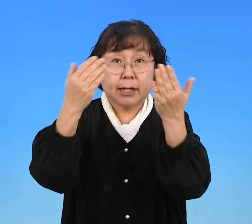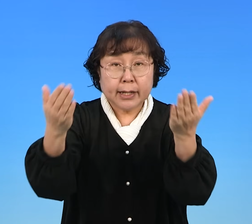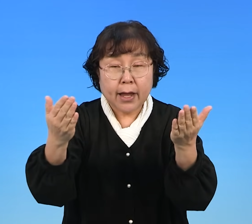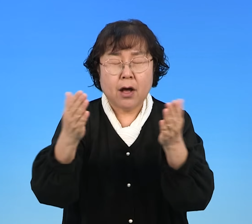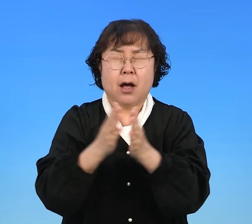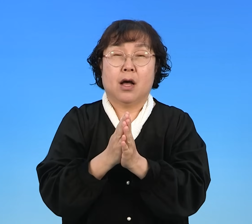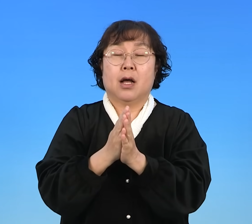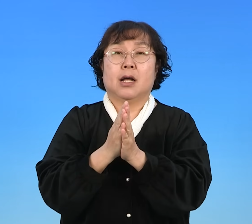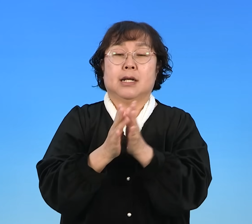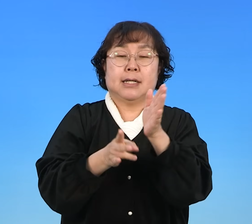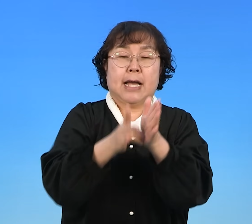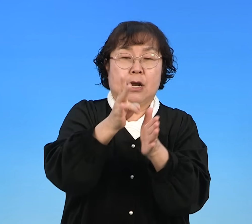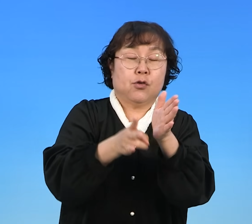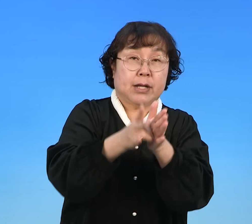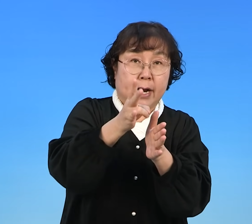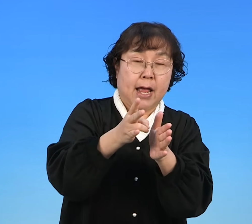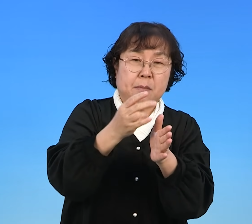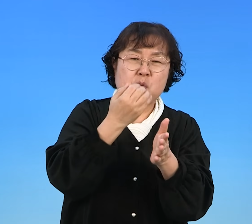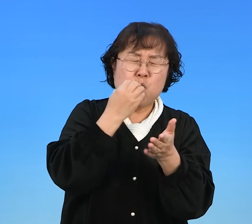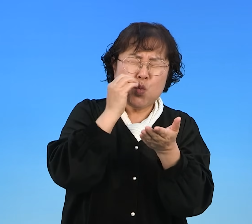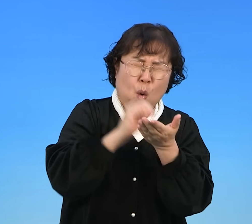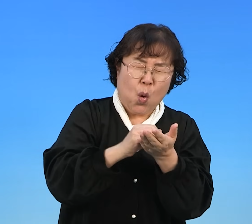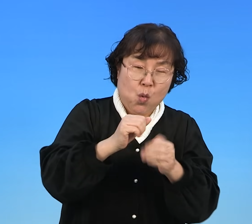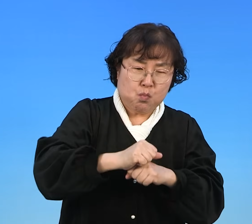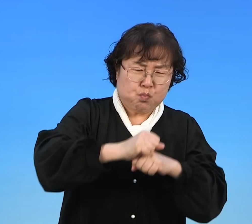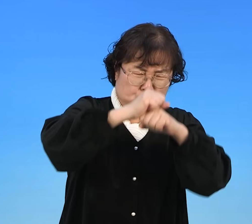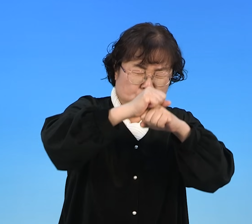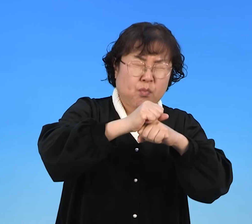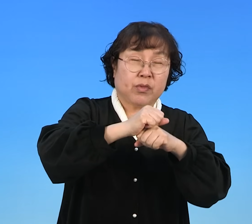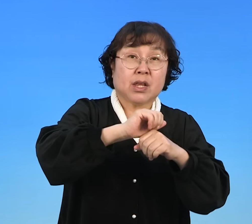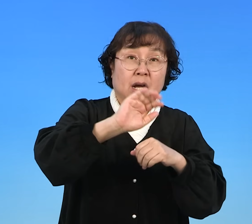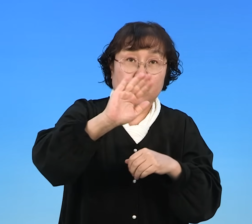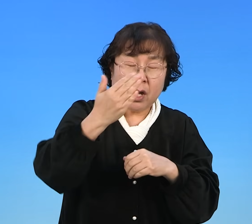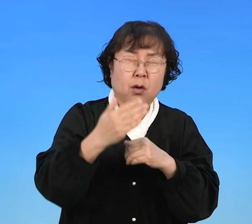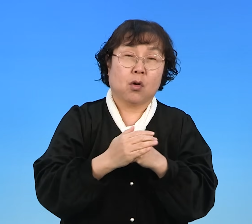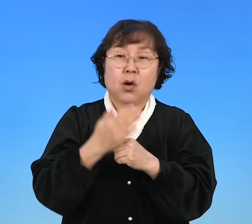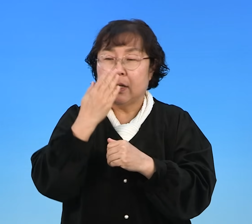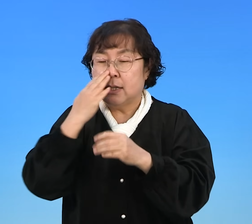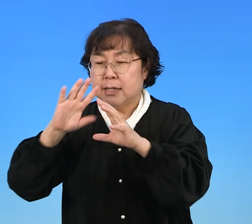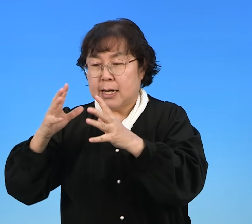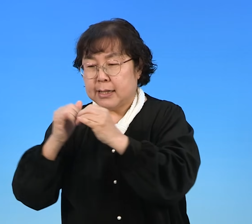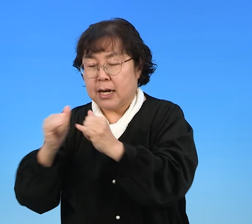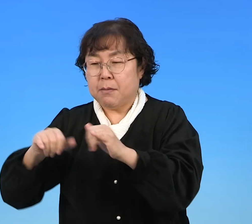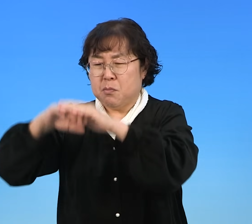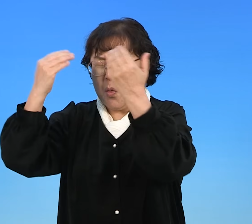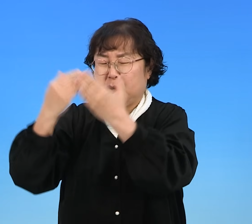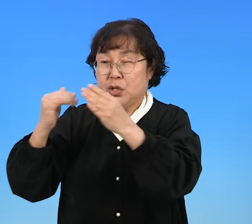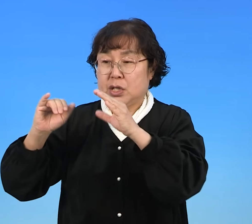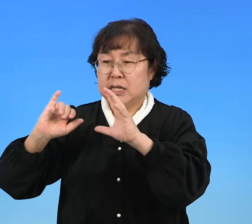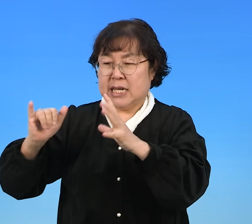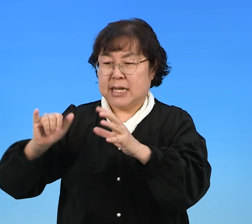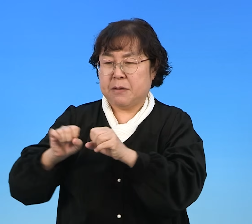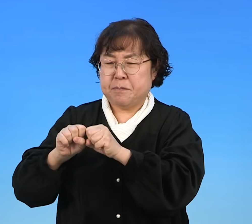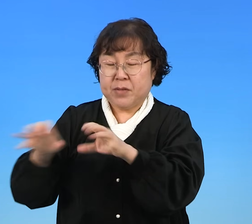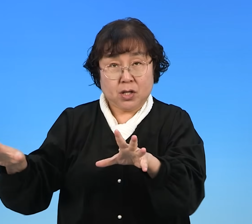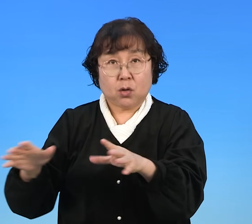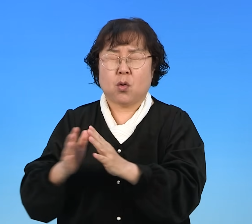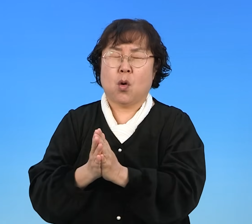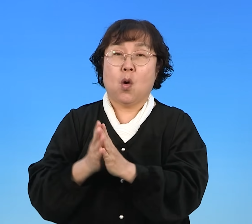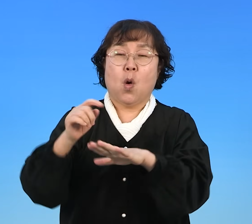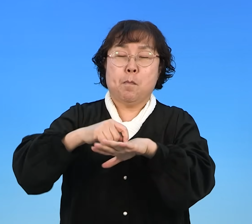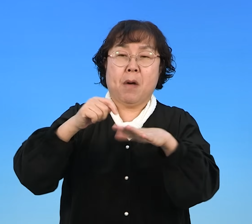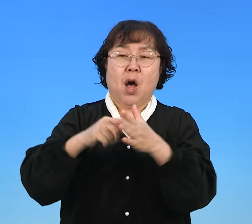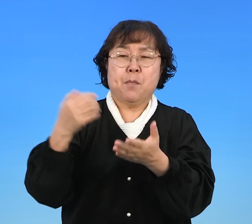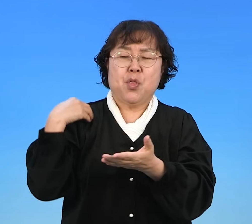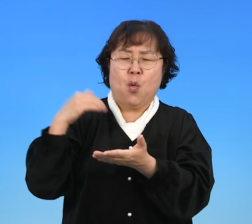지난 수십 년 동안 예루살렘은 돌무덤이 되었고 이스라엘 백성들은 온 세상에 흩어졌으며 그들의 마음은